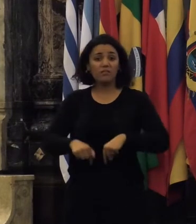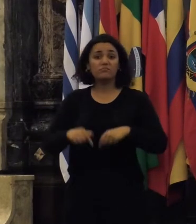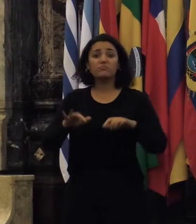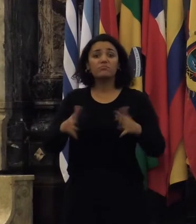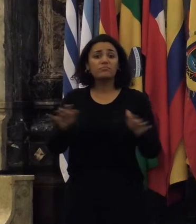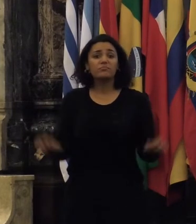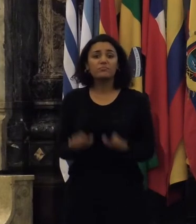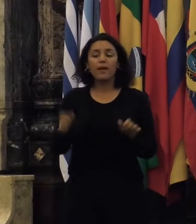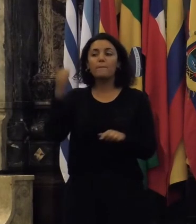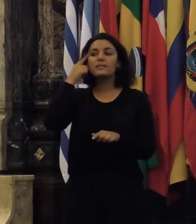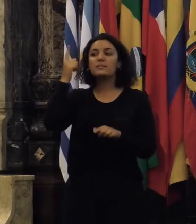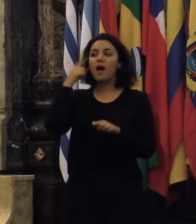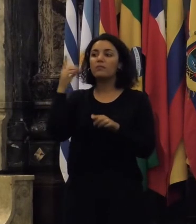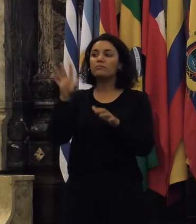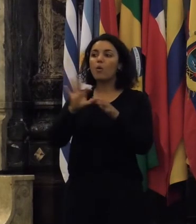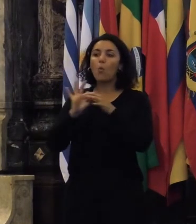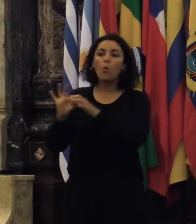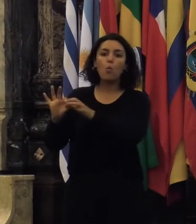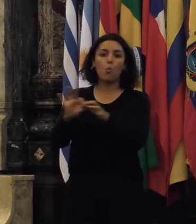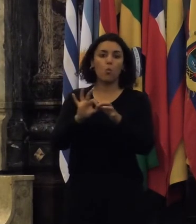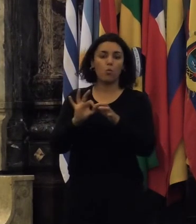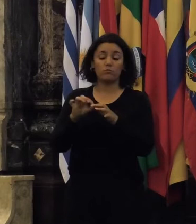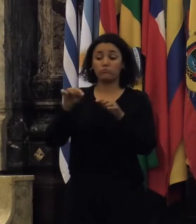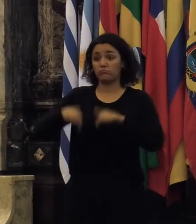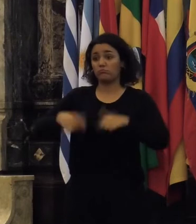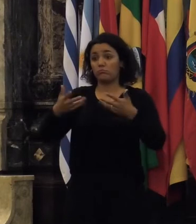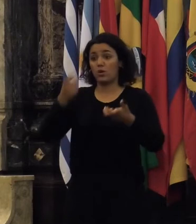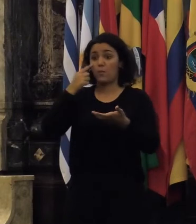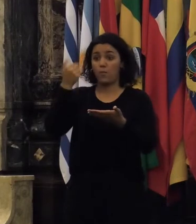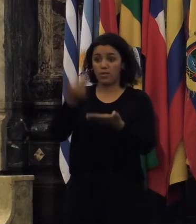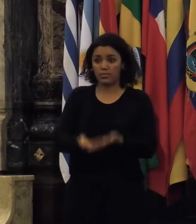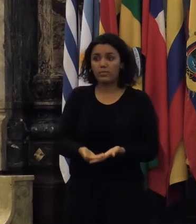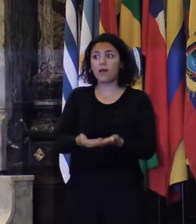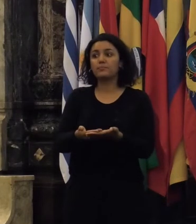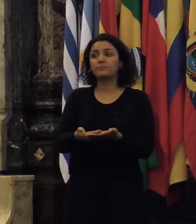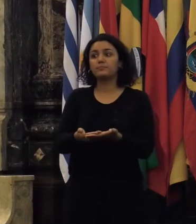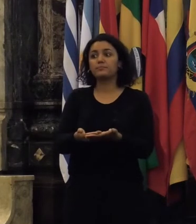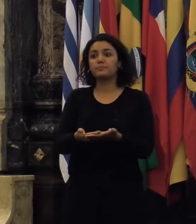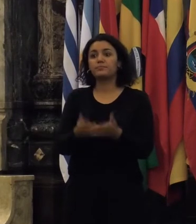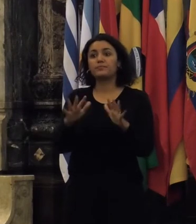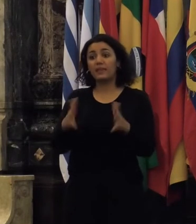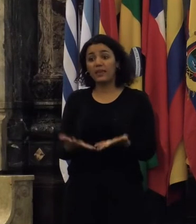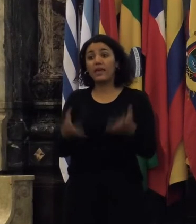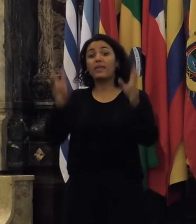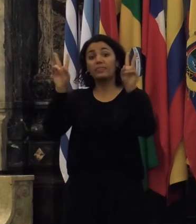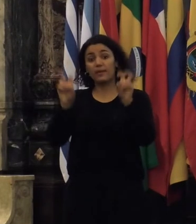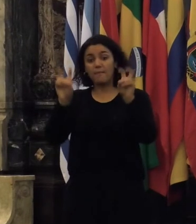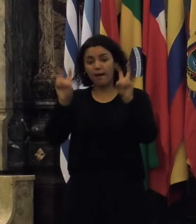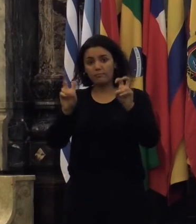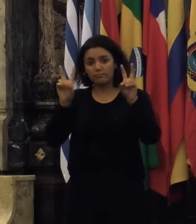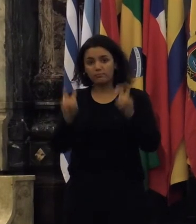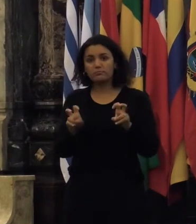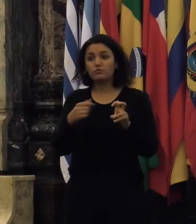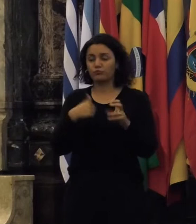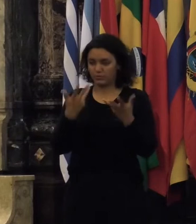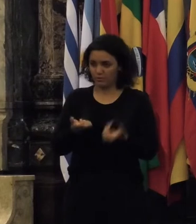es mi propuesta ante un tema que es... les